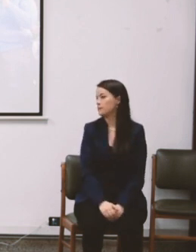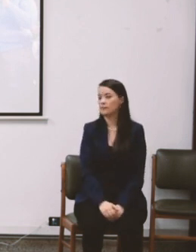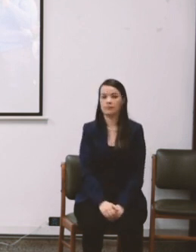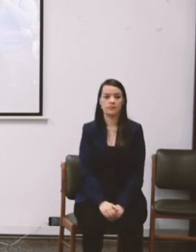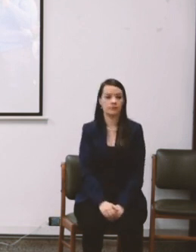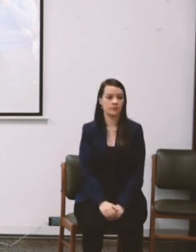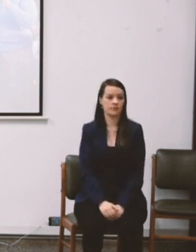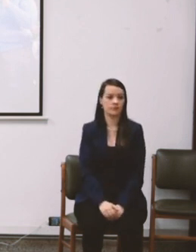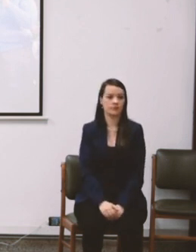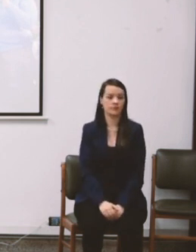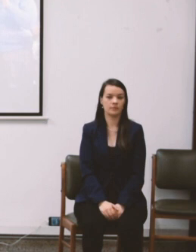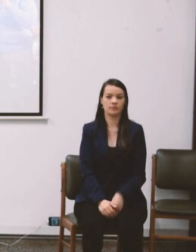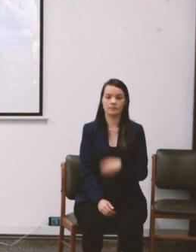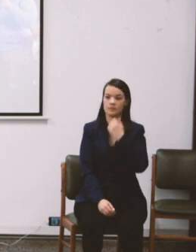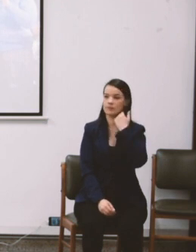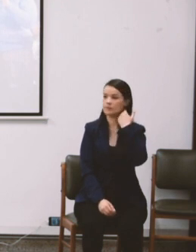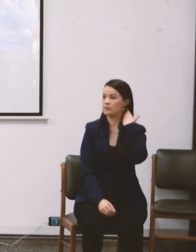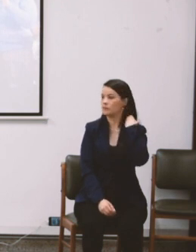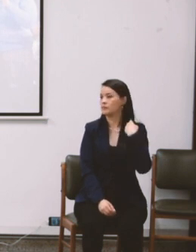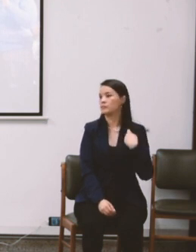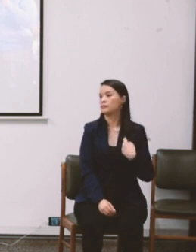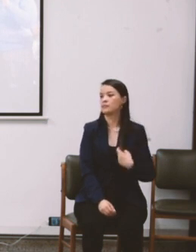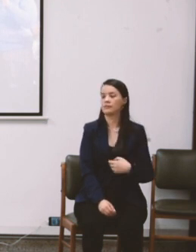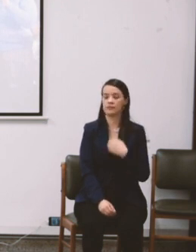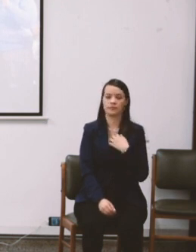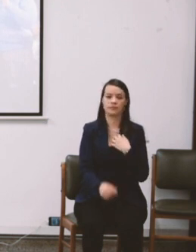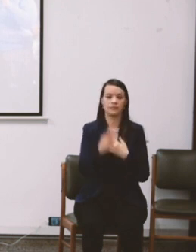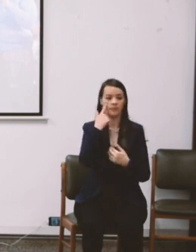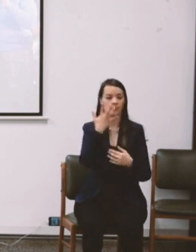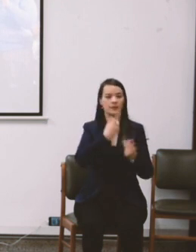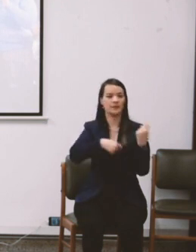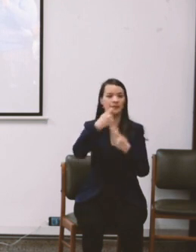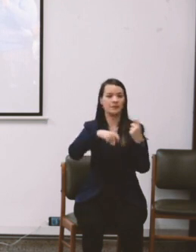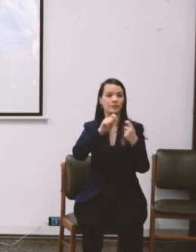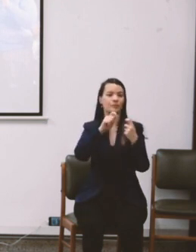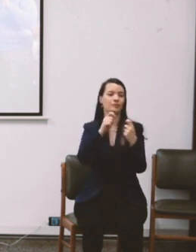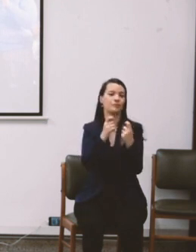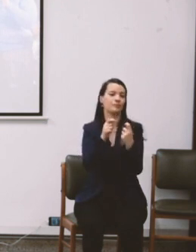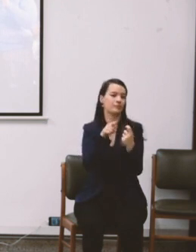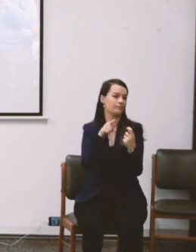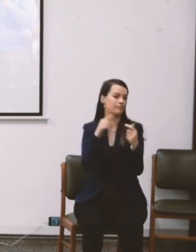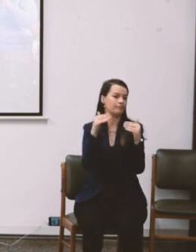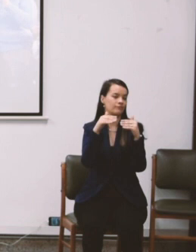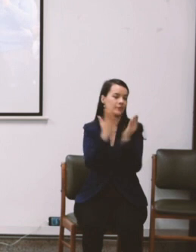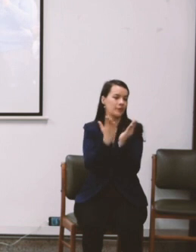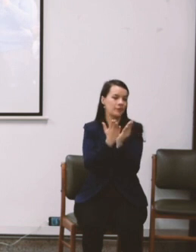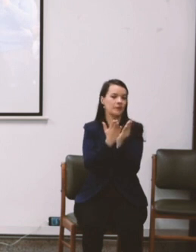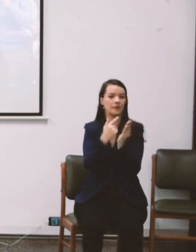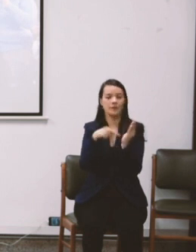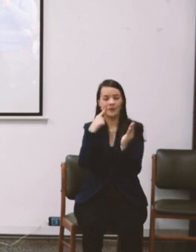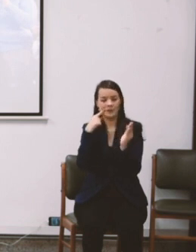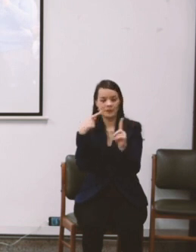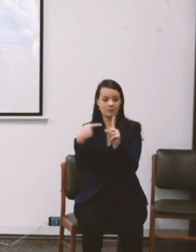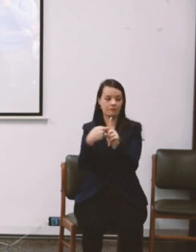como fomentando esa mercantilización de la educación, ¿cierto? Y de alguna manera seguimos perdiendo el sentido de lo